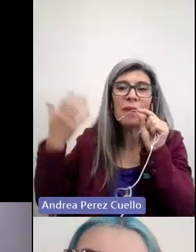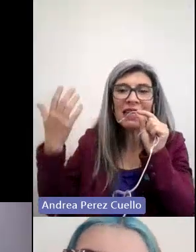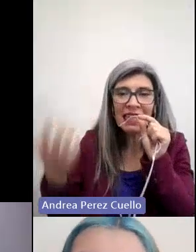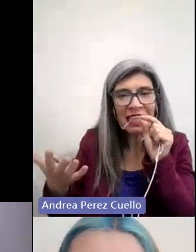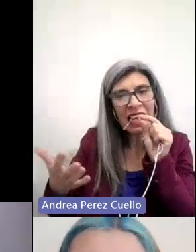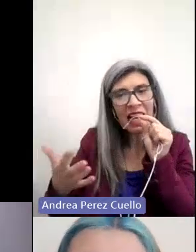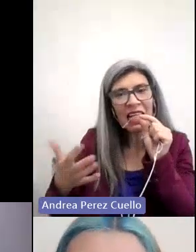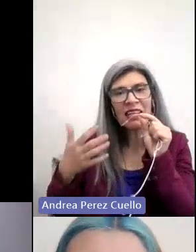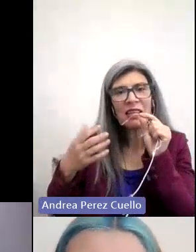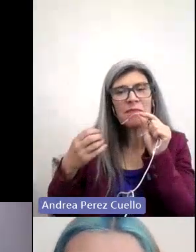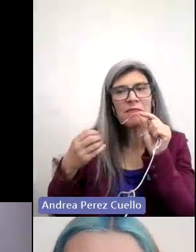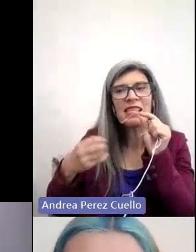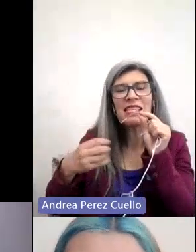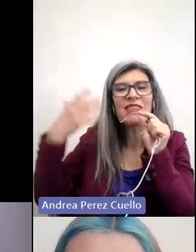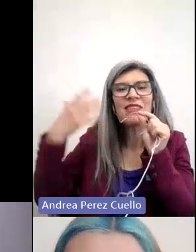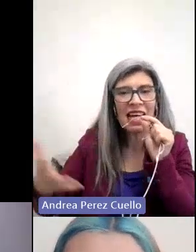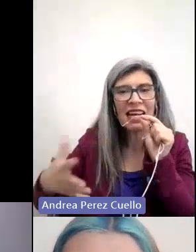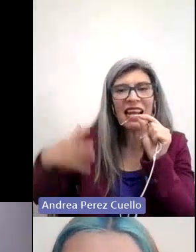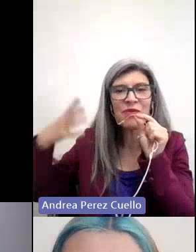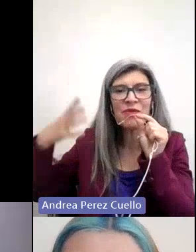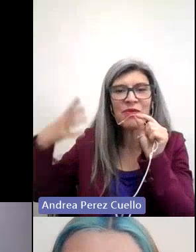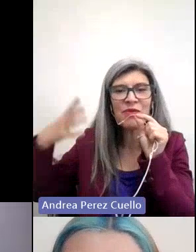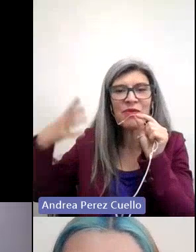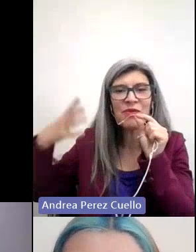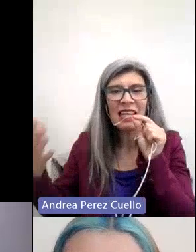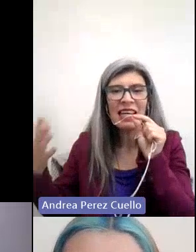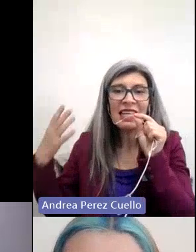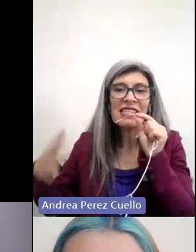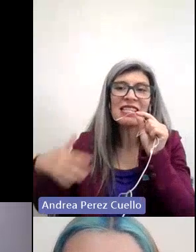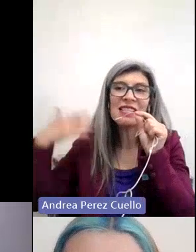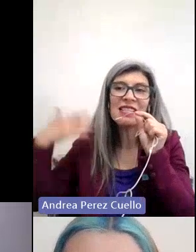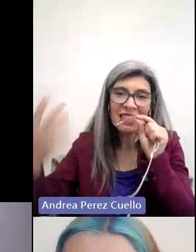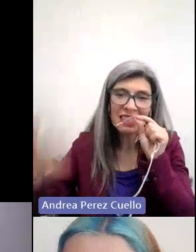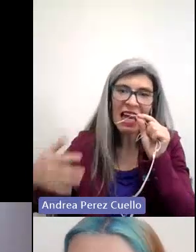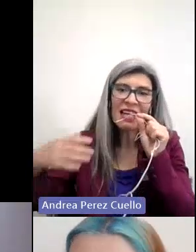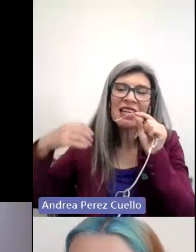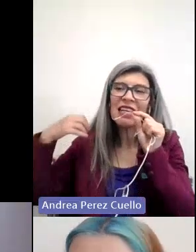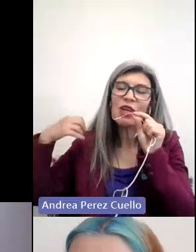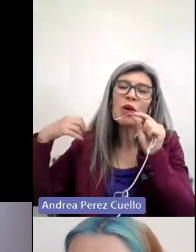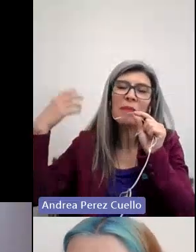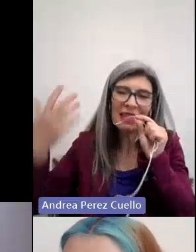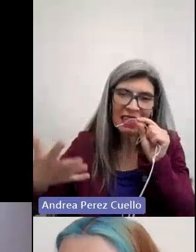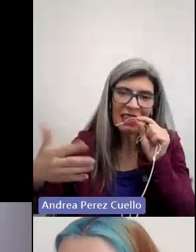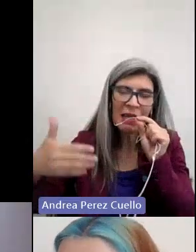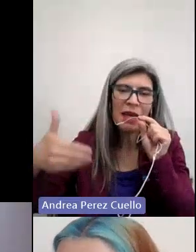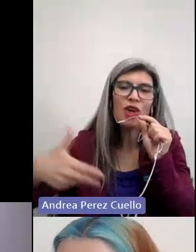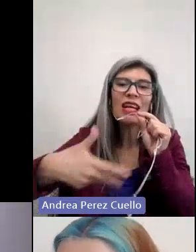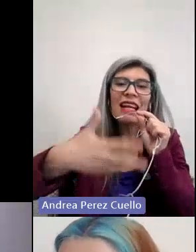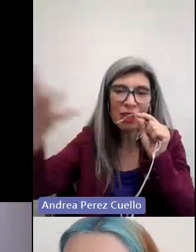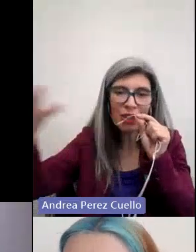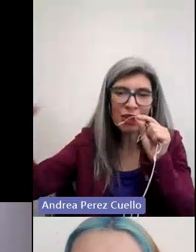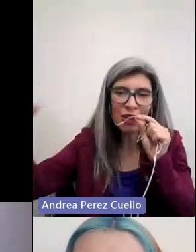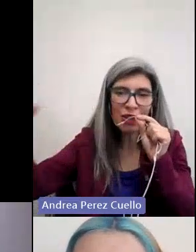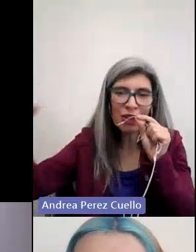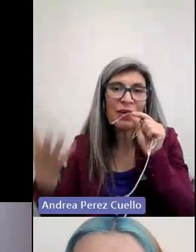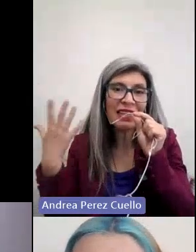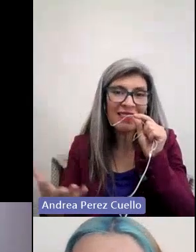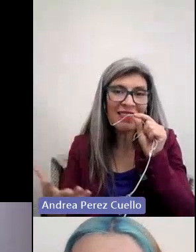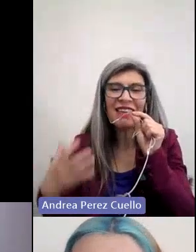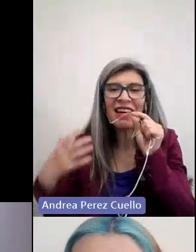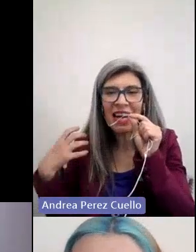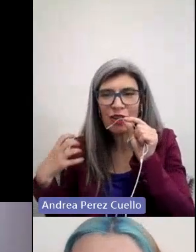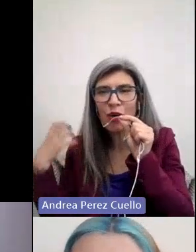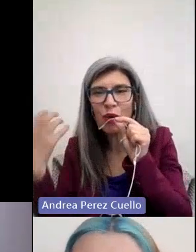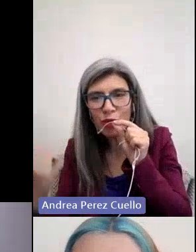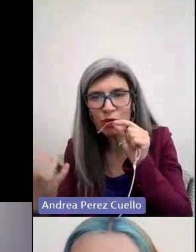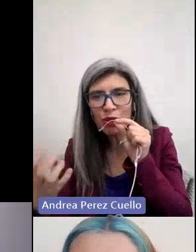es compartirla y sensibilizar a la familia y es sensibilizar y compartir también con el resto de la comunidad